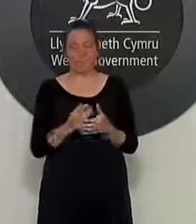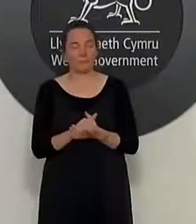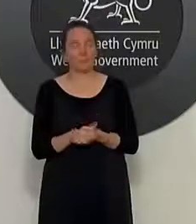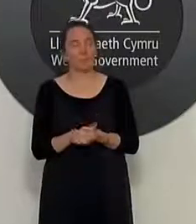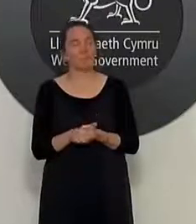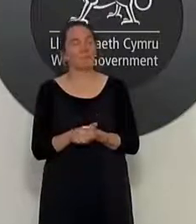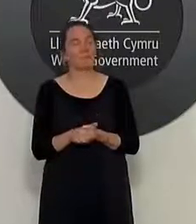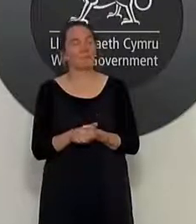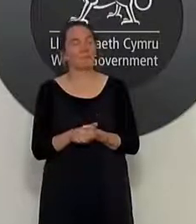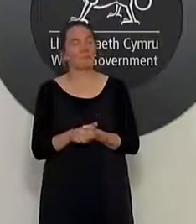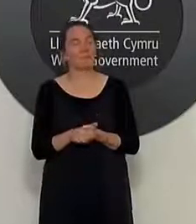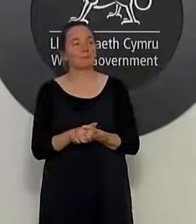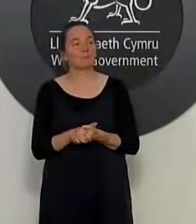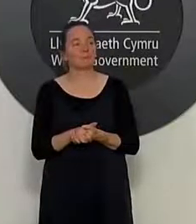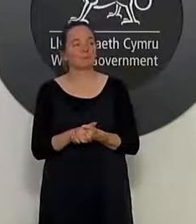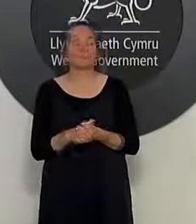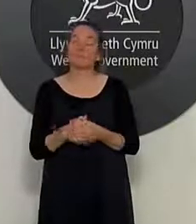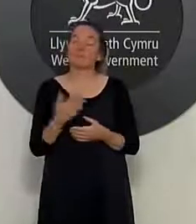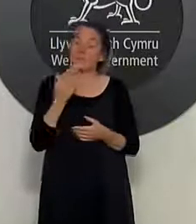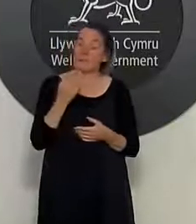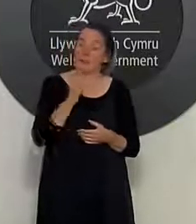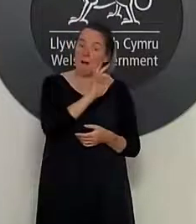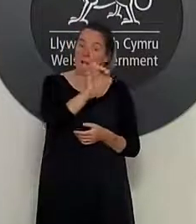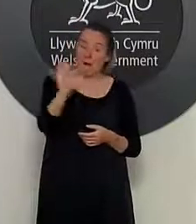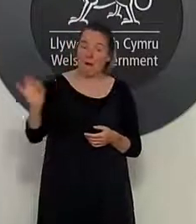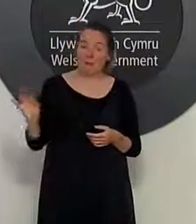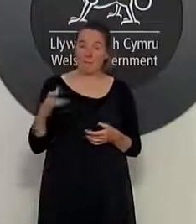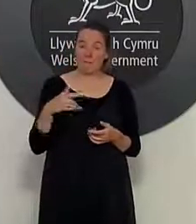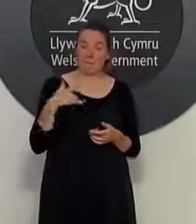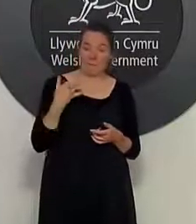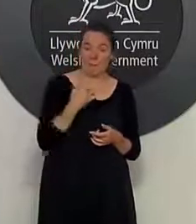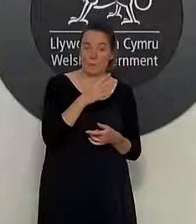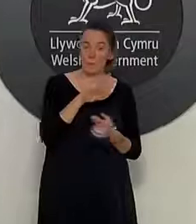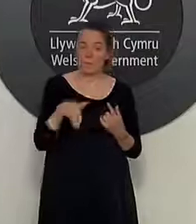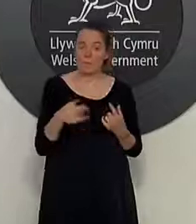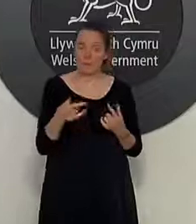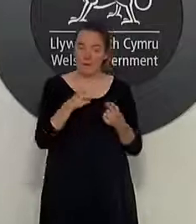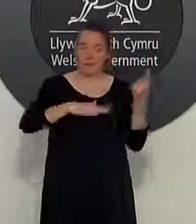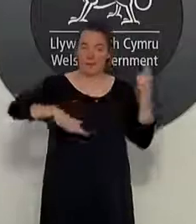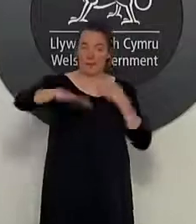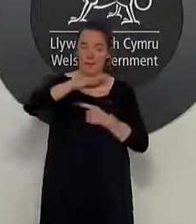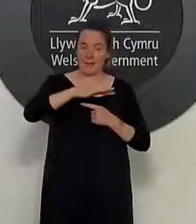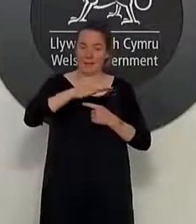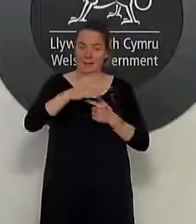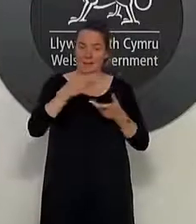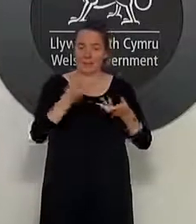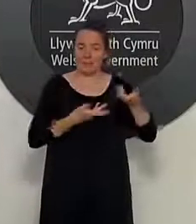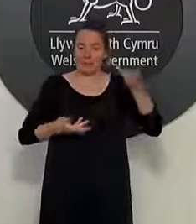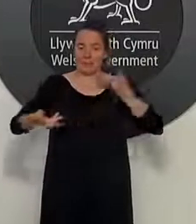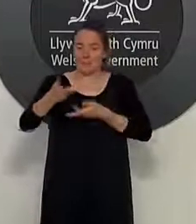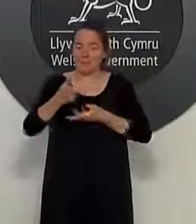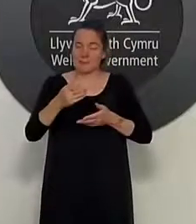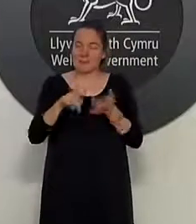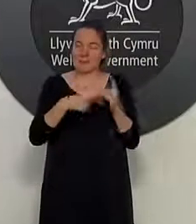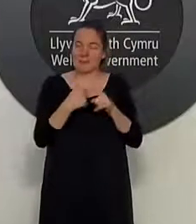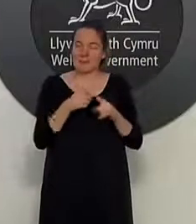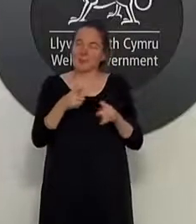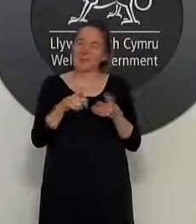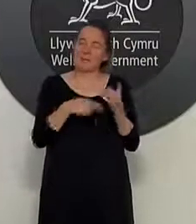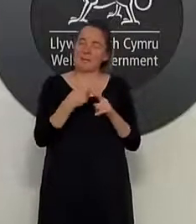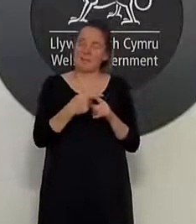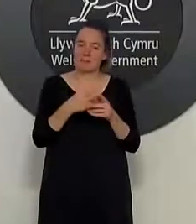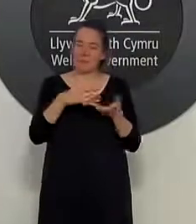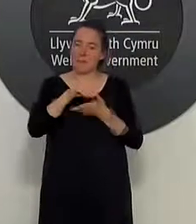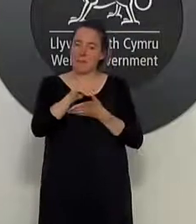So we recently asked people for their views about making changes to land transaction tax. That's the tax paid when buying